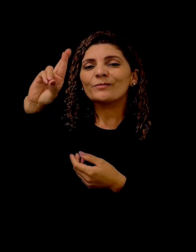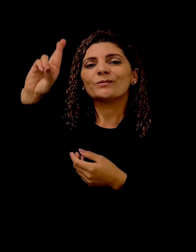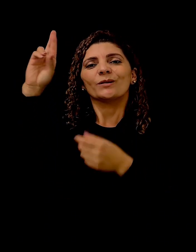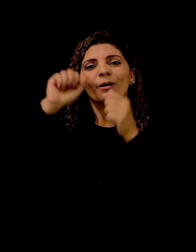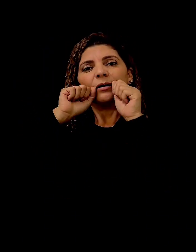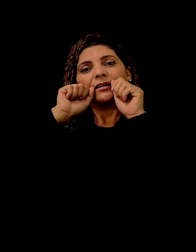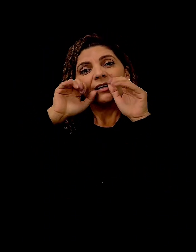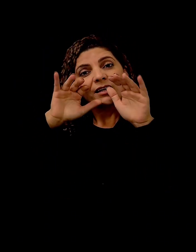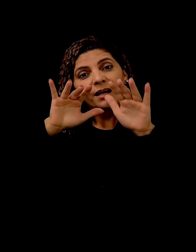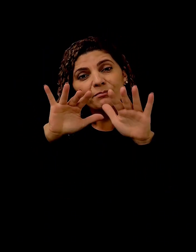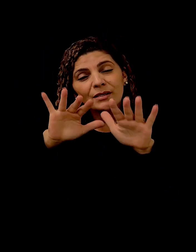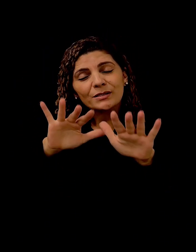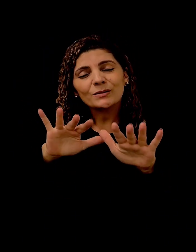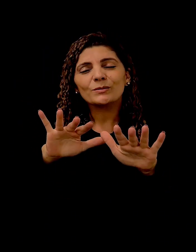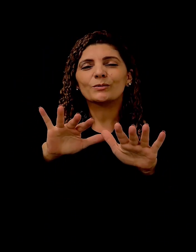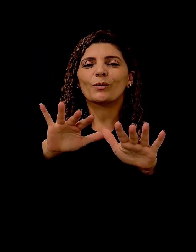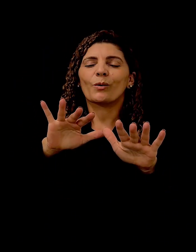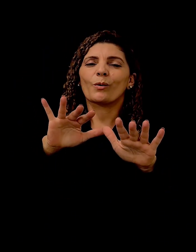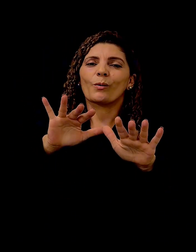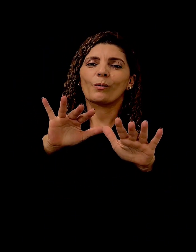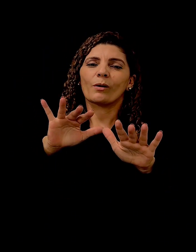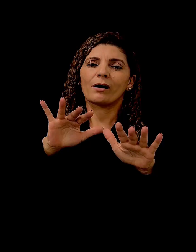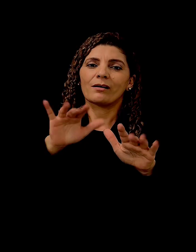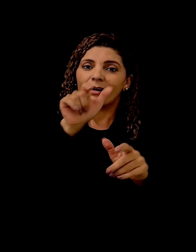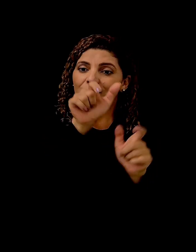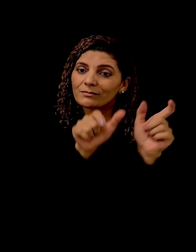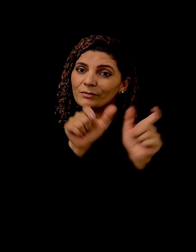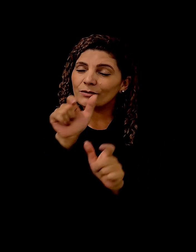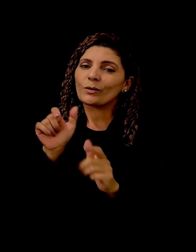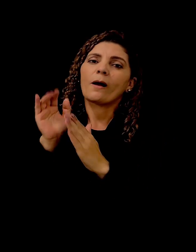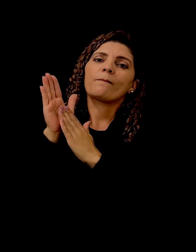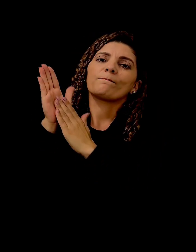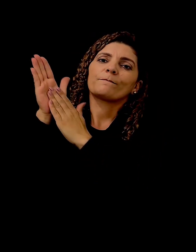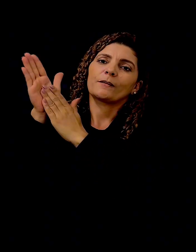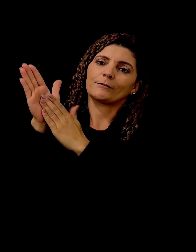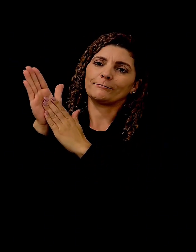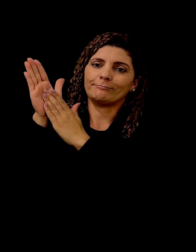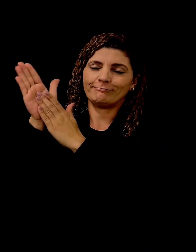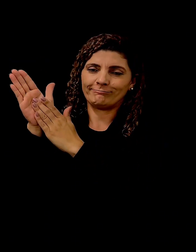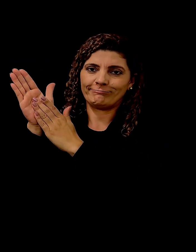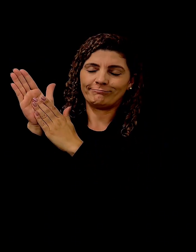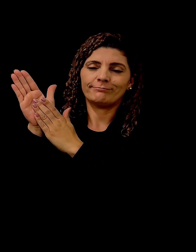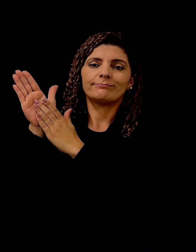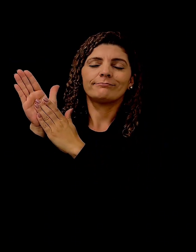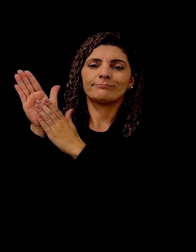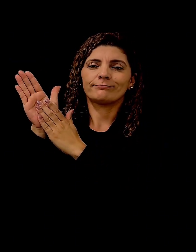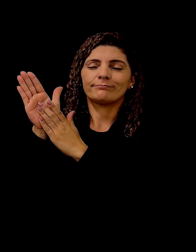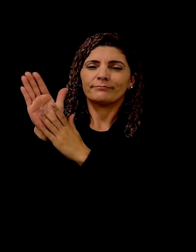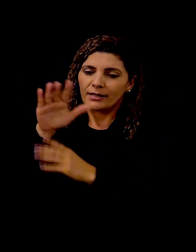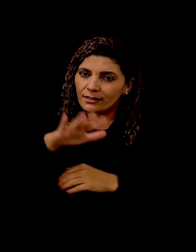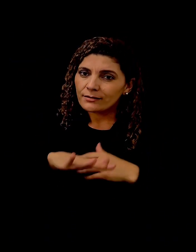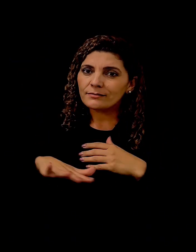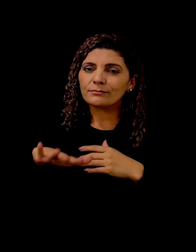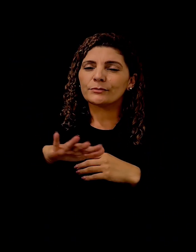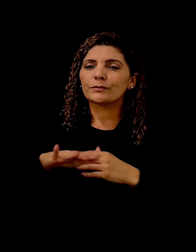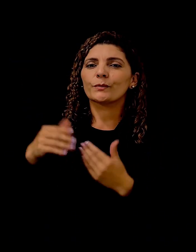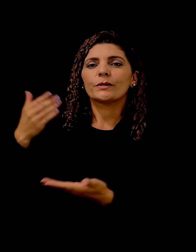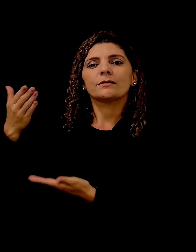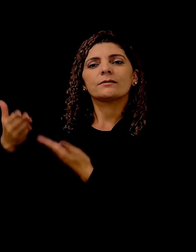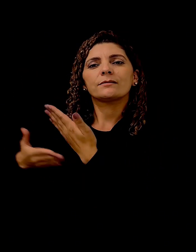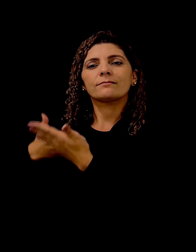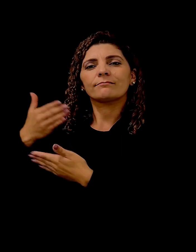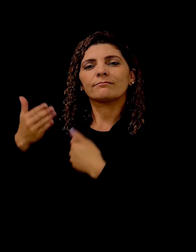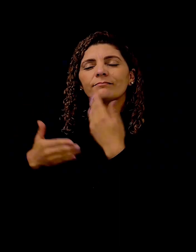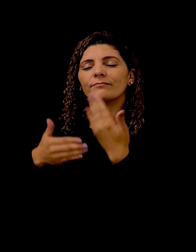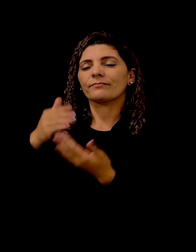os seus fiéis. E os fiéis servem a Deus. E